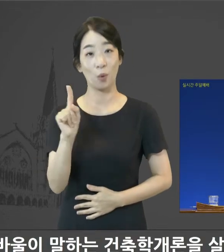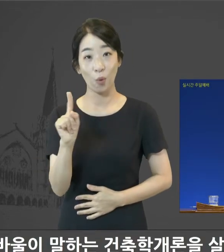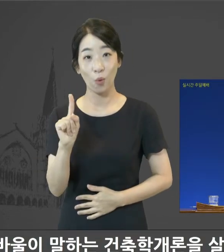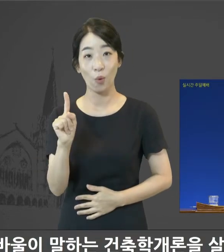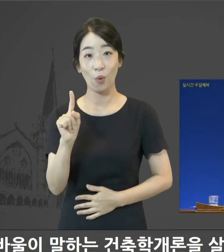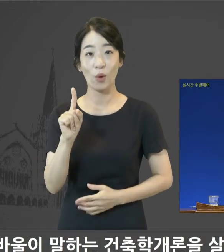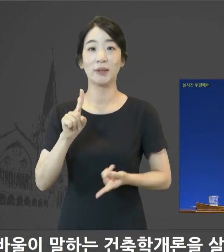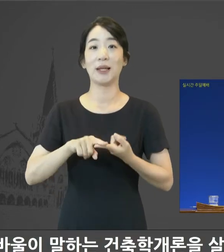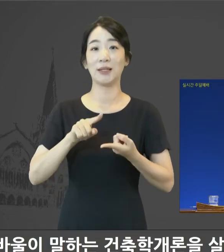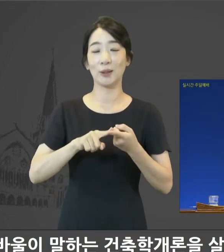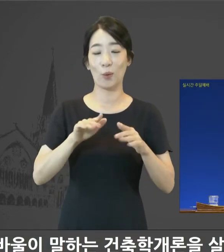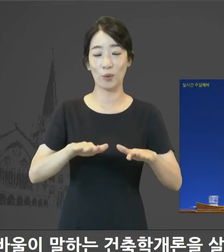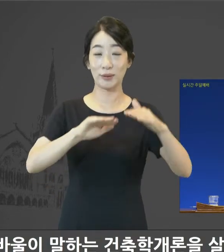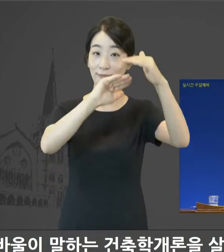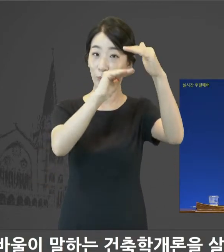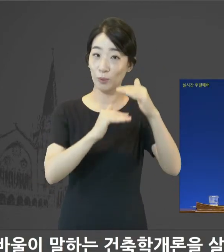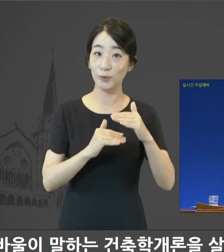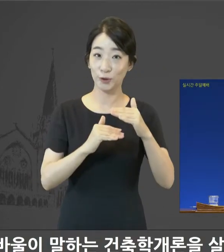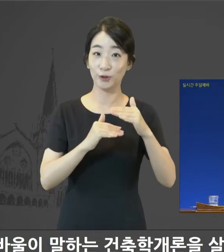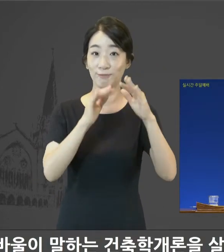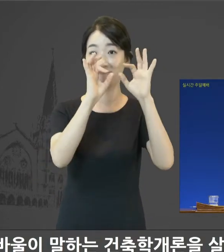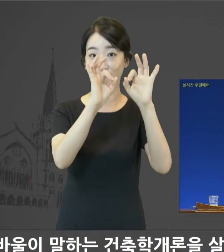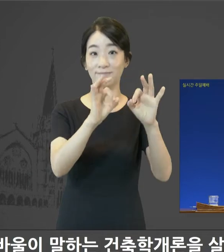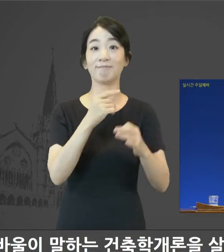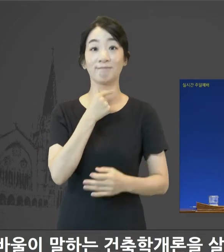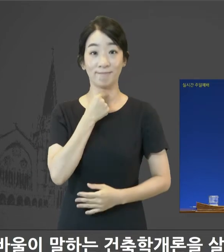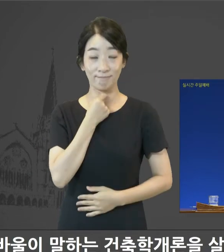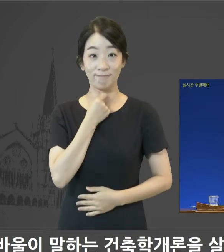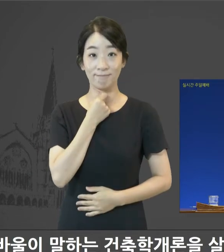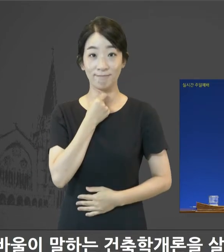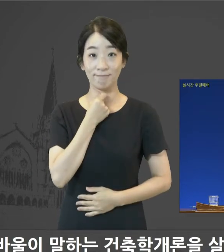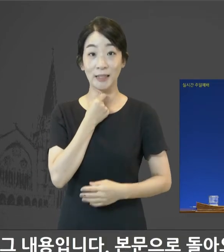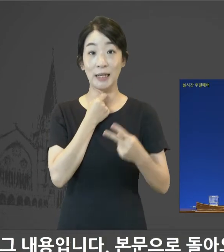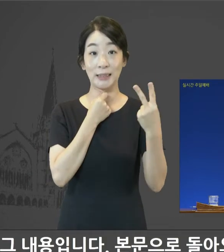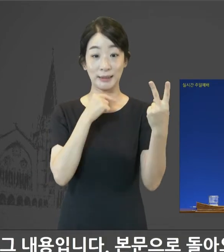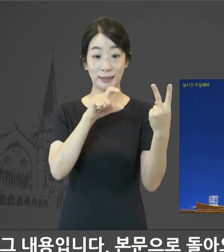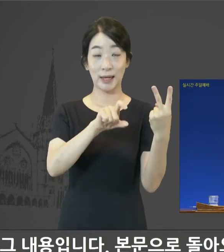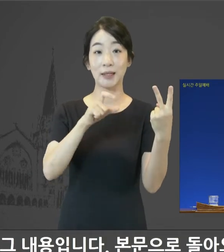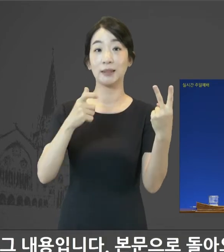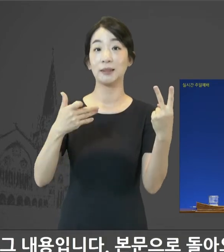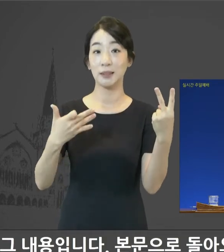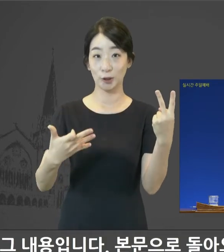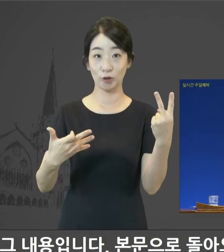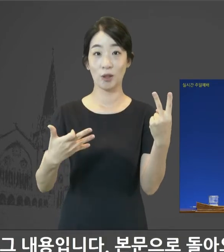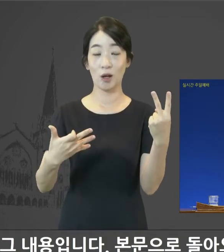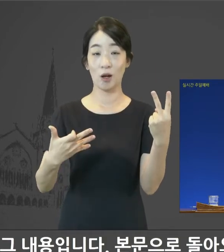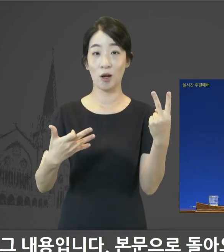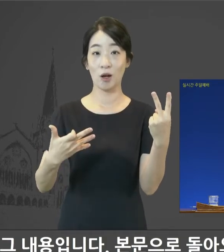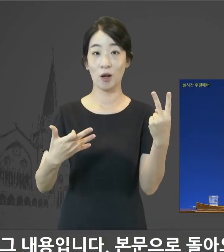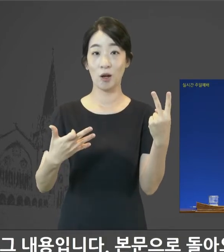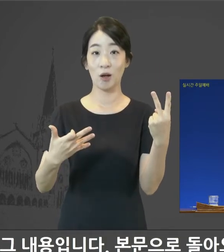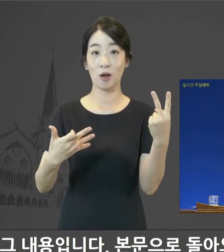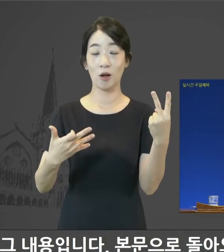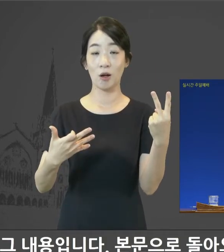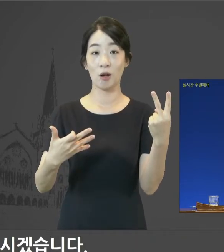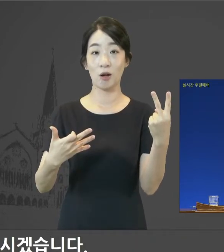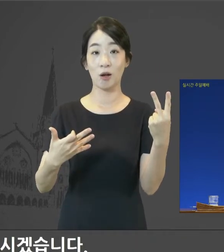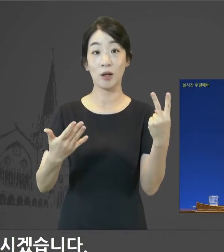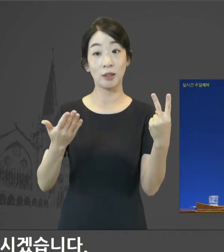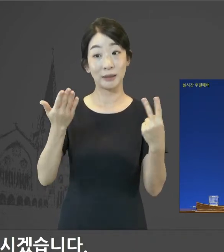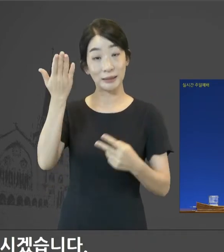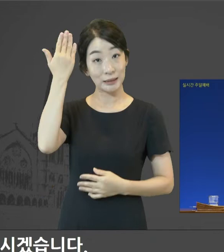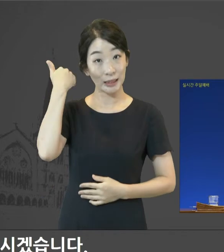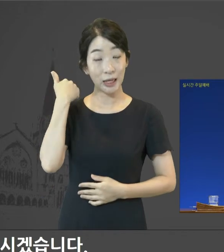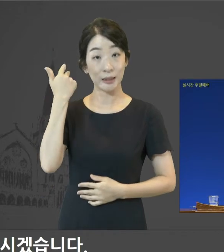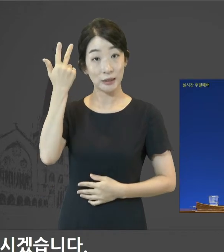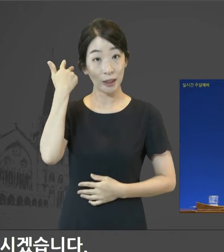본문으로 한번 돌아와 봤으면 좋겠습니다. 먼저 19절을 보시면 19절 지난주 말씀하고